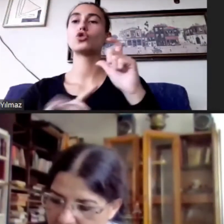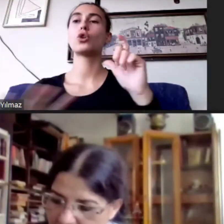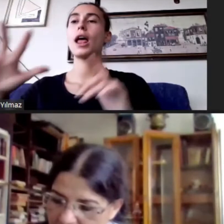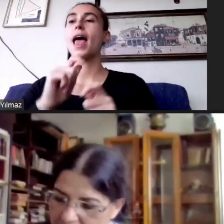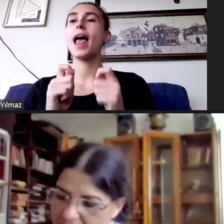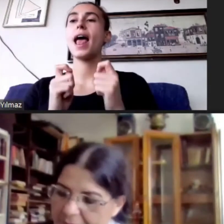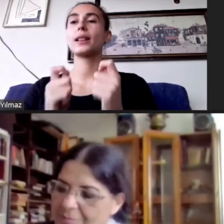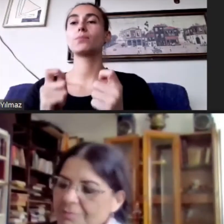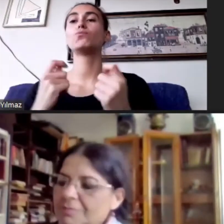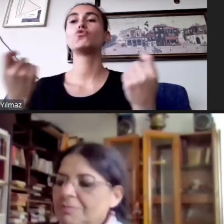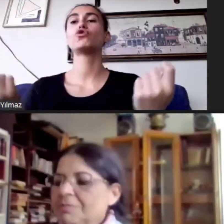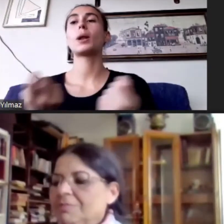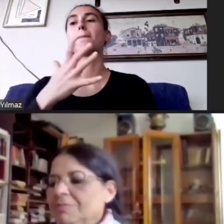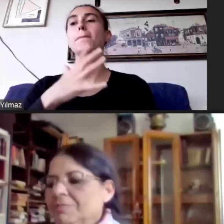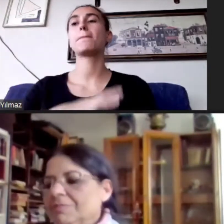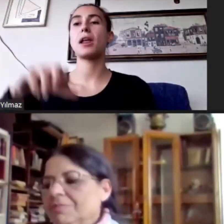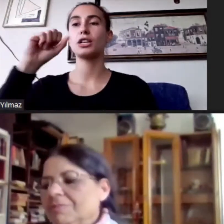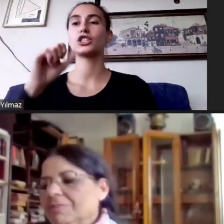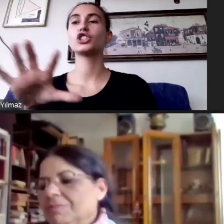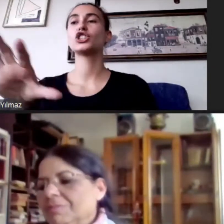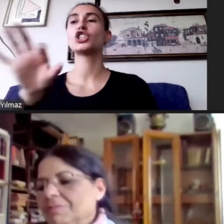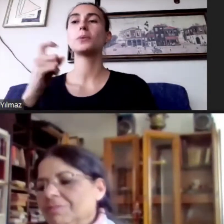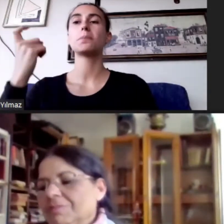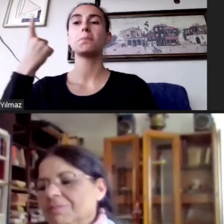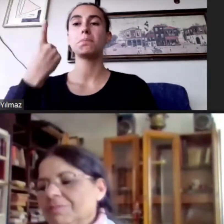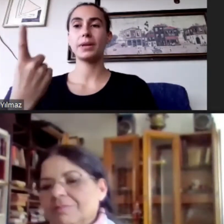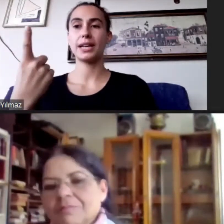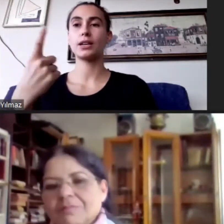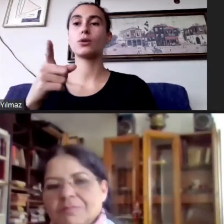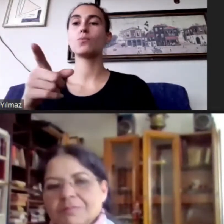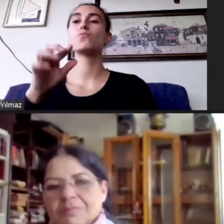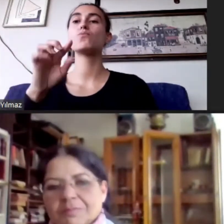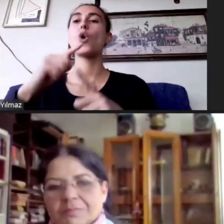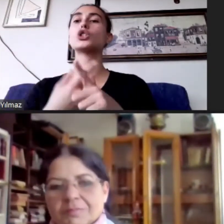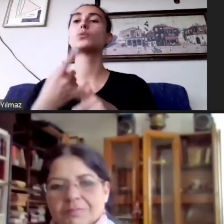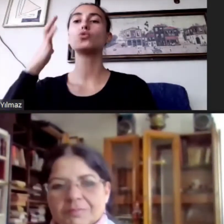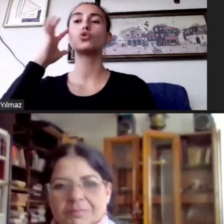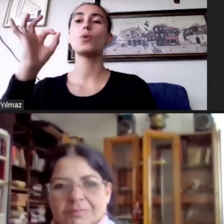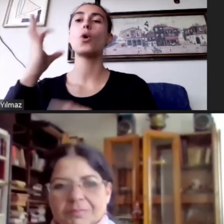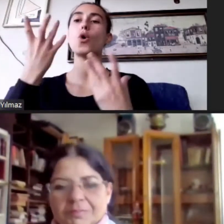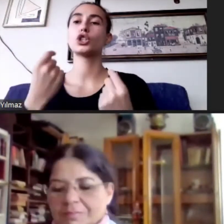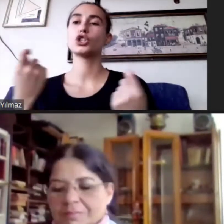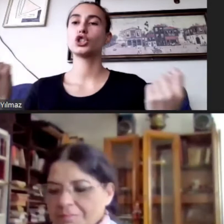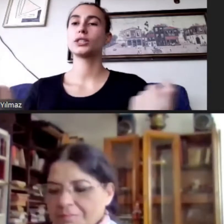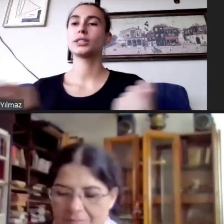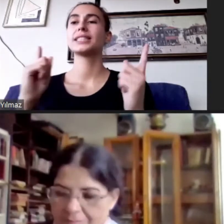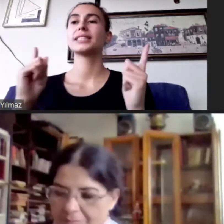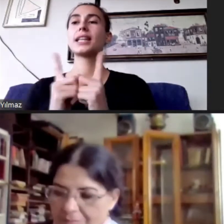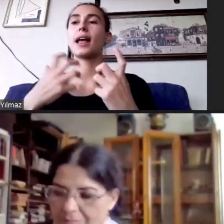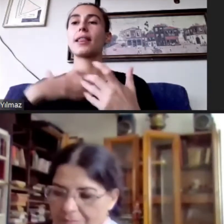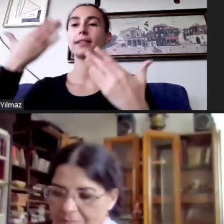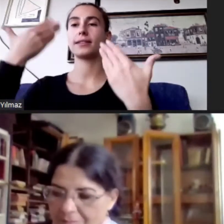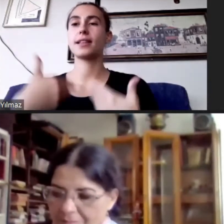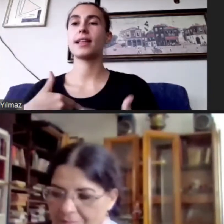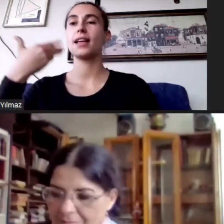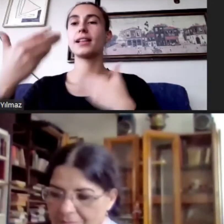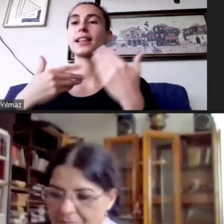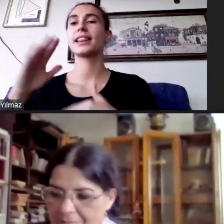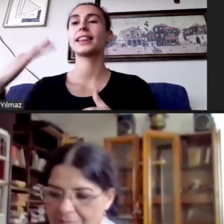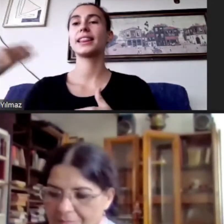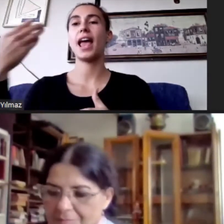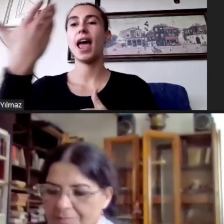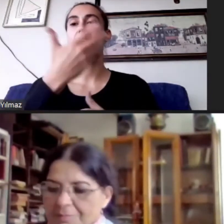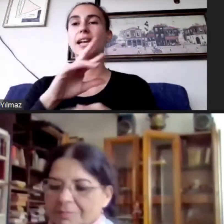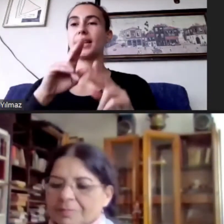Çalışmaları Merkezi'nde Seç1'de proje uzmanı olarak çalışıyorum. Ben de kısaca kendimi betimleyeyim diğer konuşmacılar